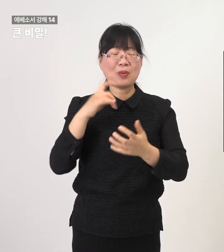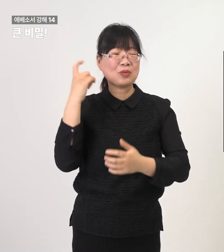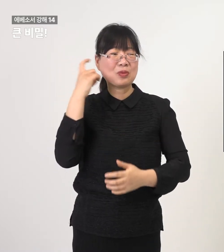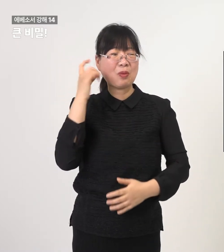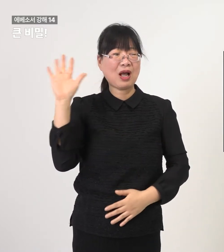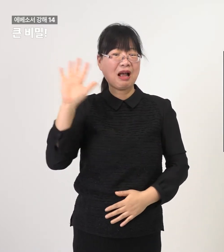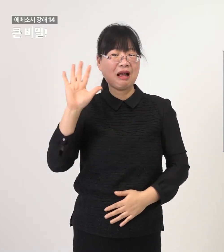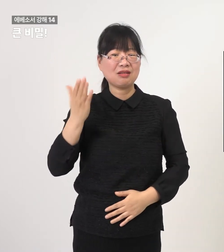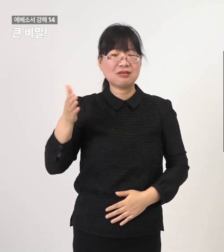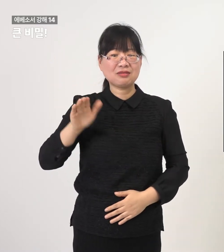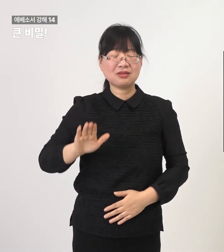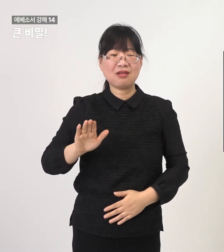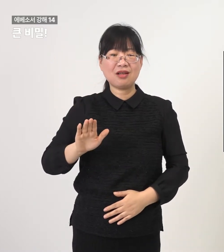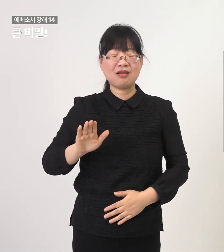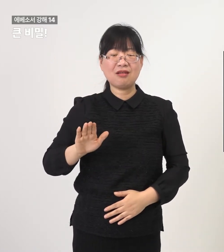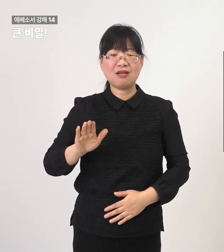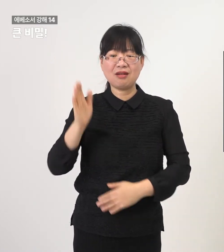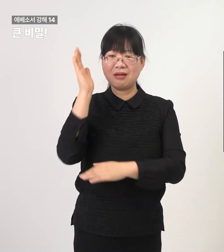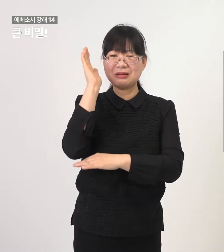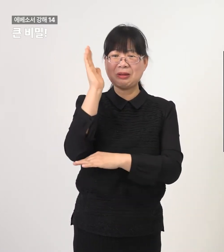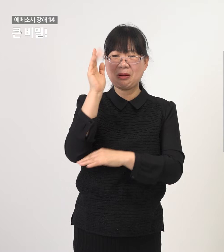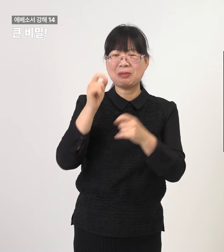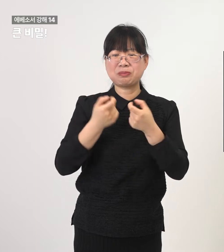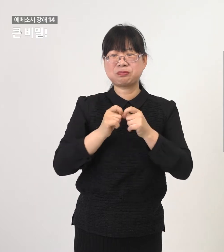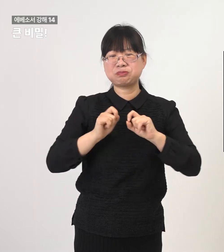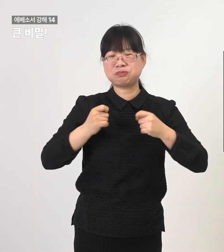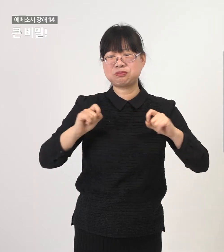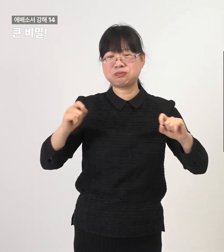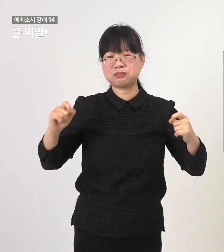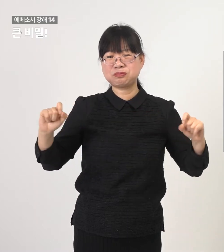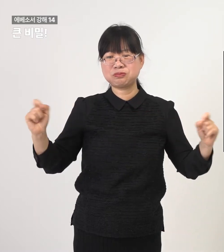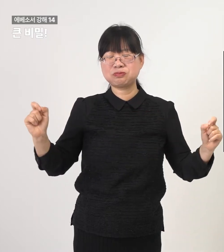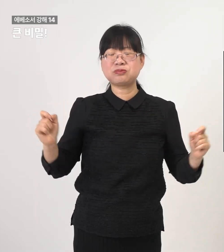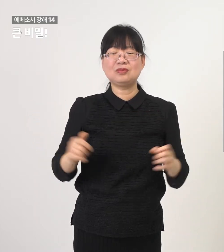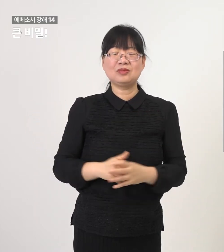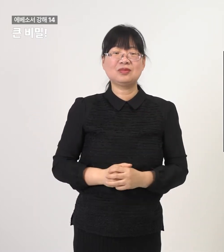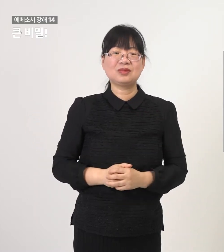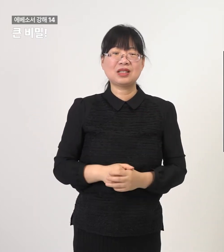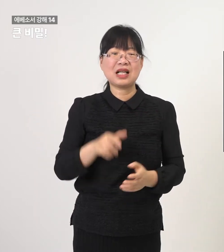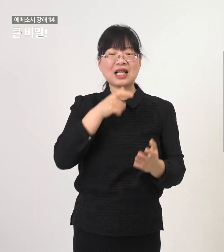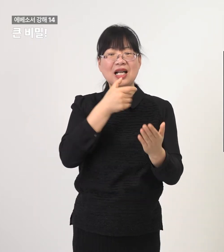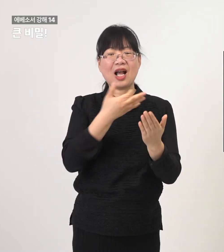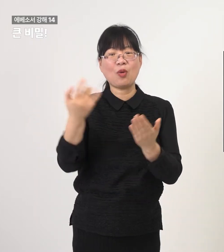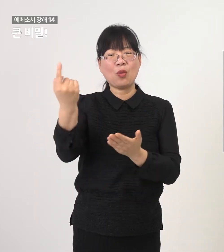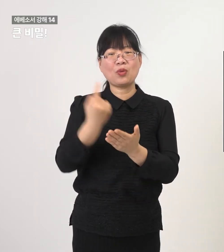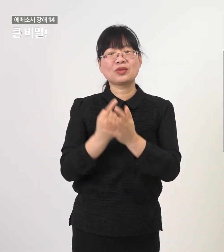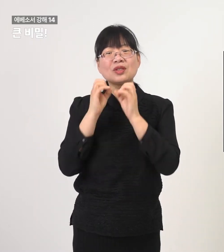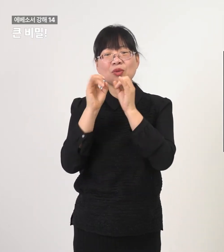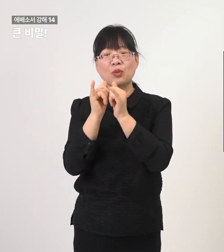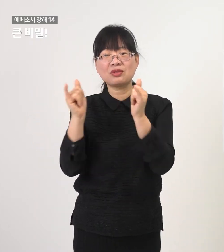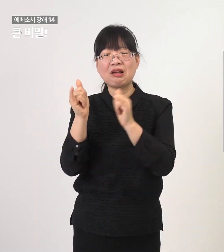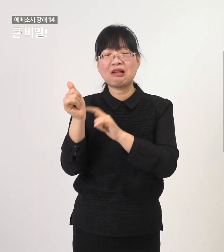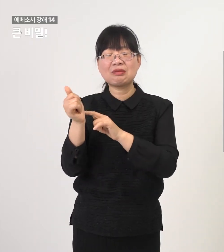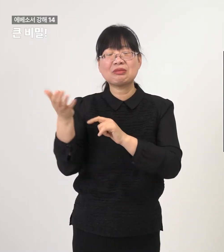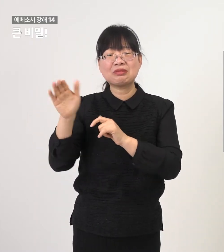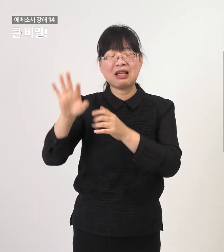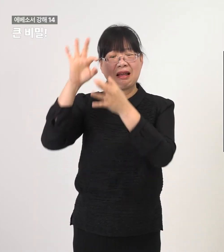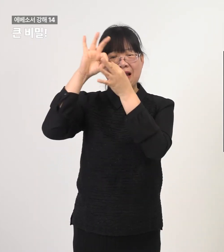들리는데 왜 설교 또 그렇게 길게 하는지. 강원도에서 오신 어느 전도사님인데